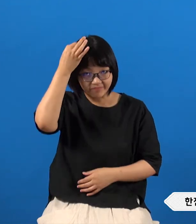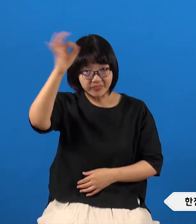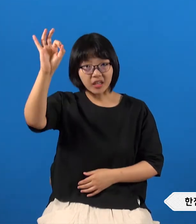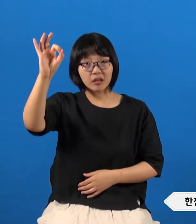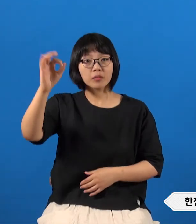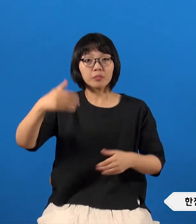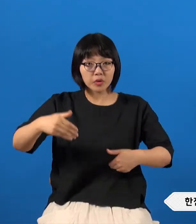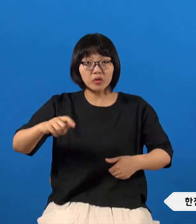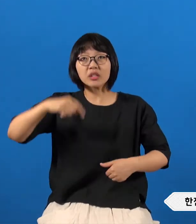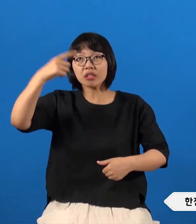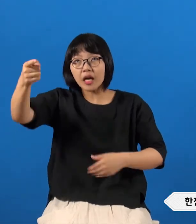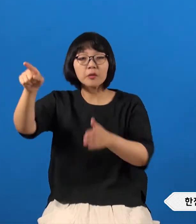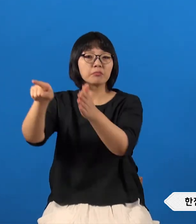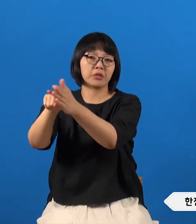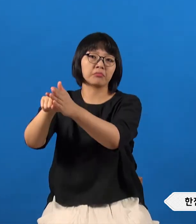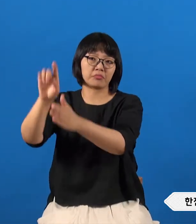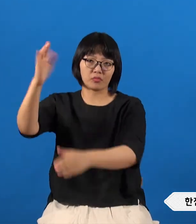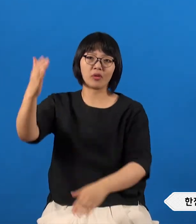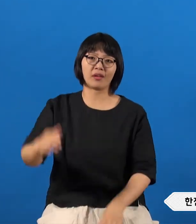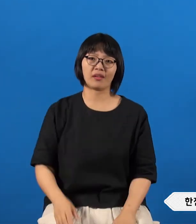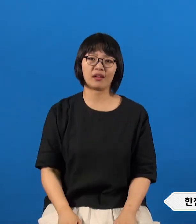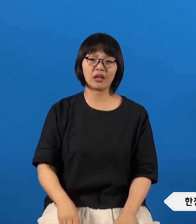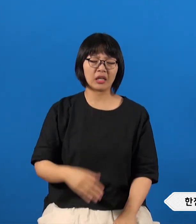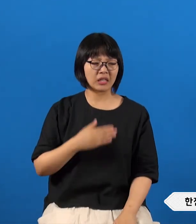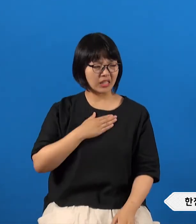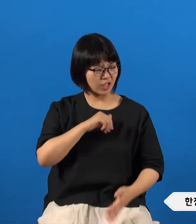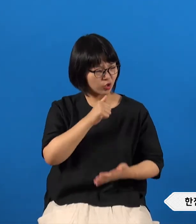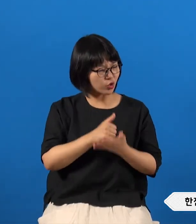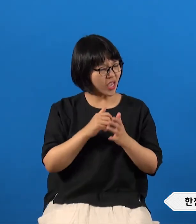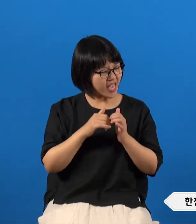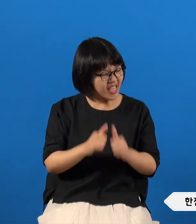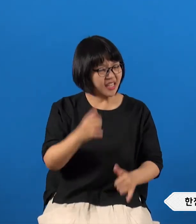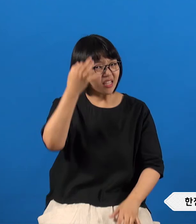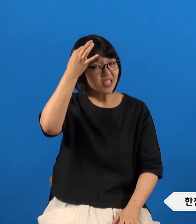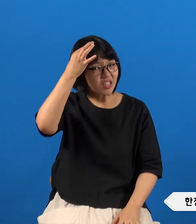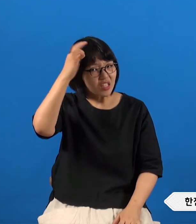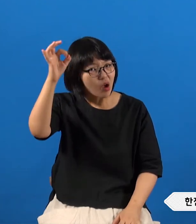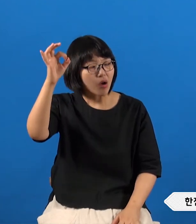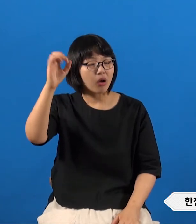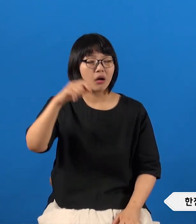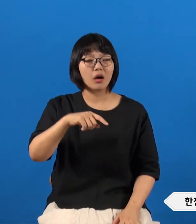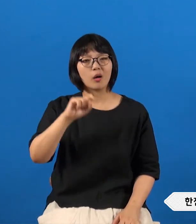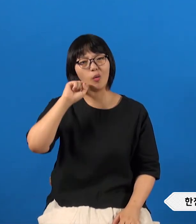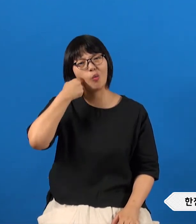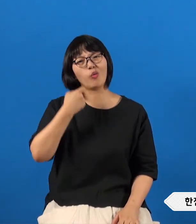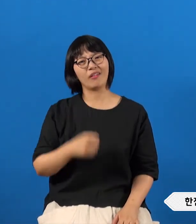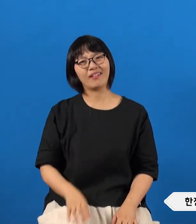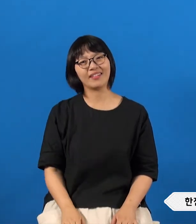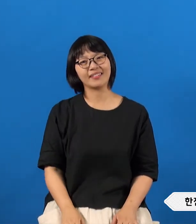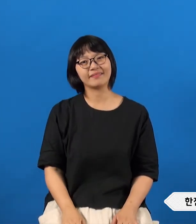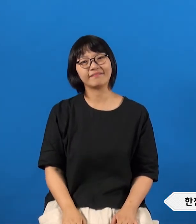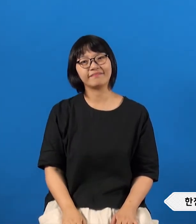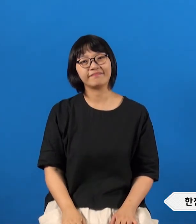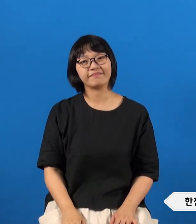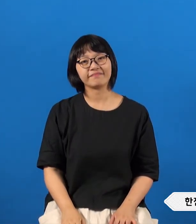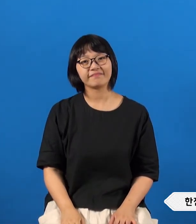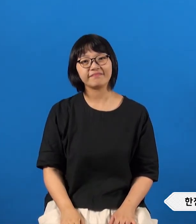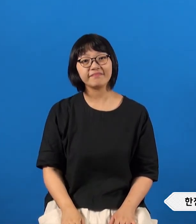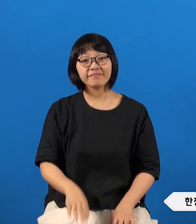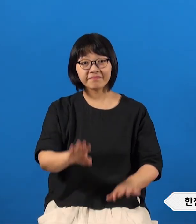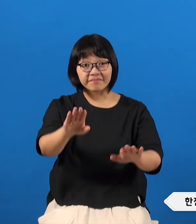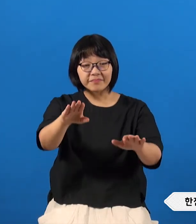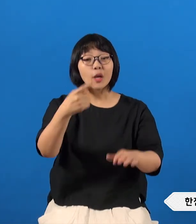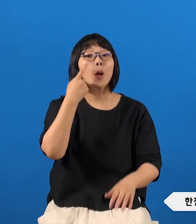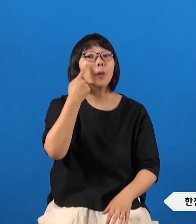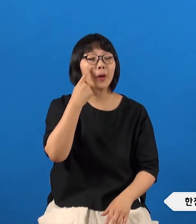됩니다. 믿기 위해서는. 그거 인정하는 것이 쉽지가 않습니다. 여러분, 그냥